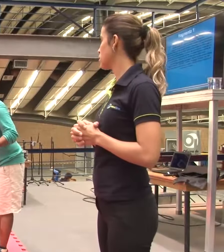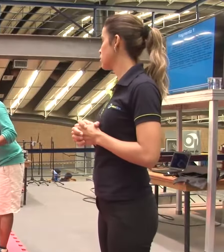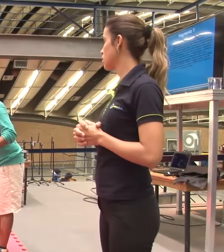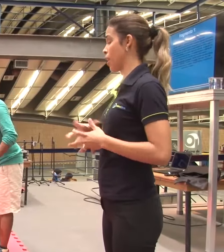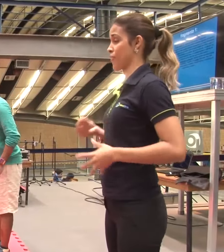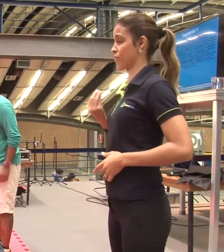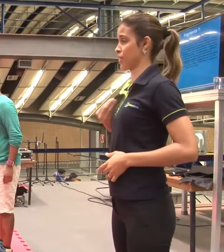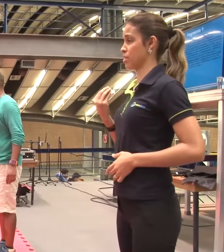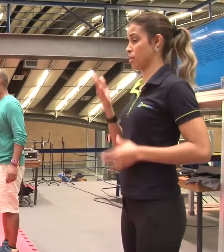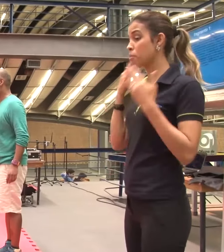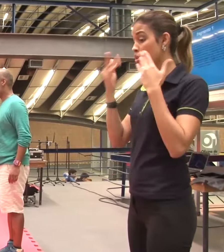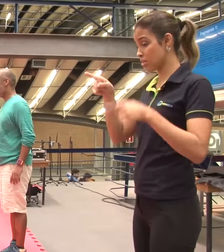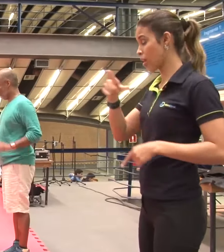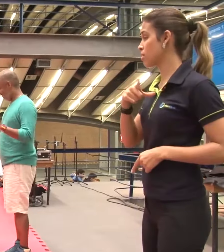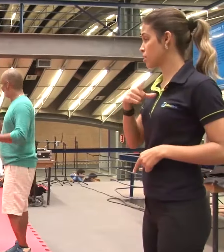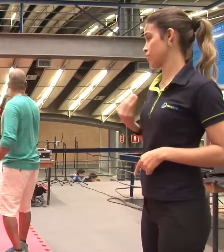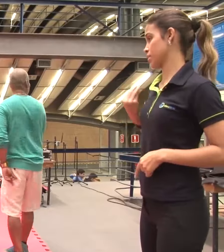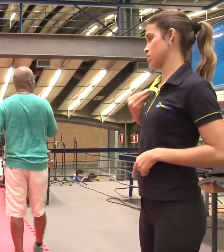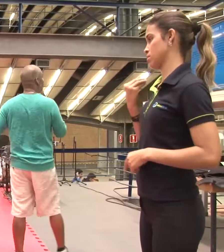Resistência de vida.